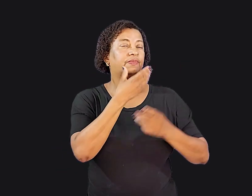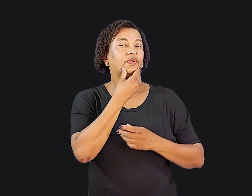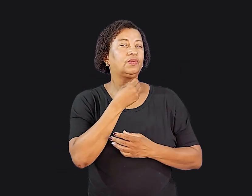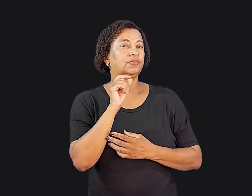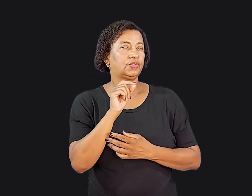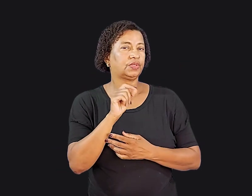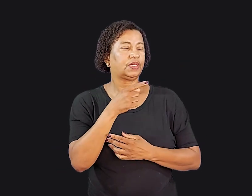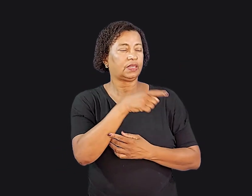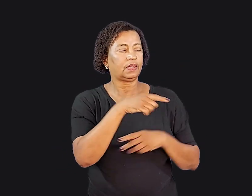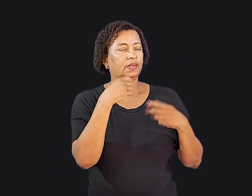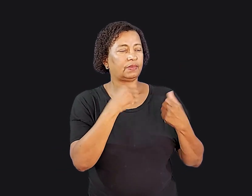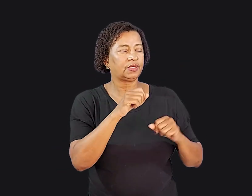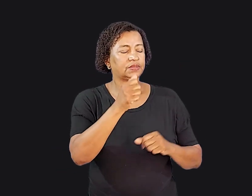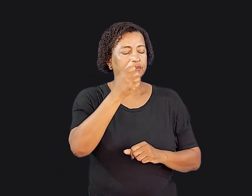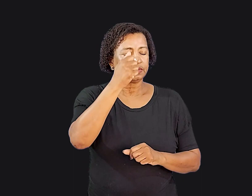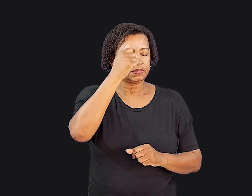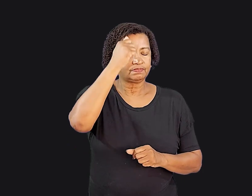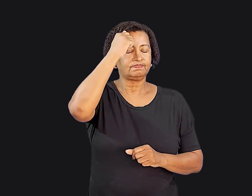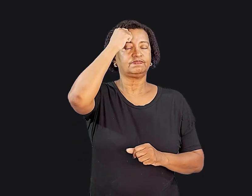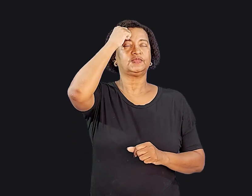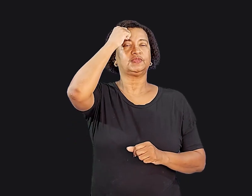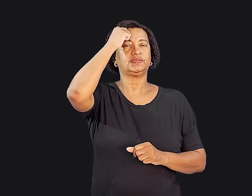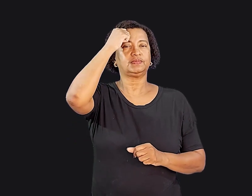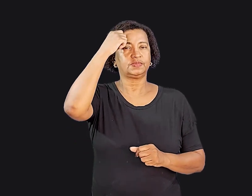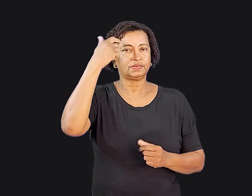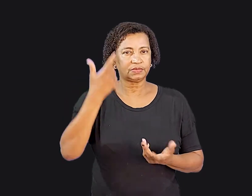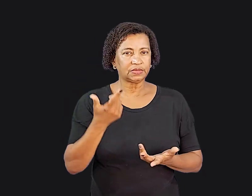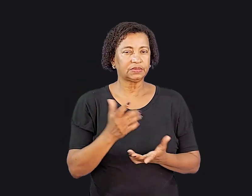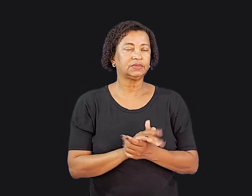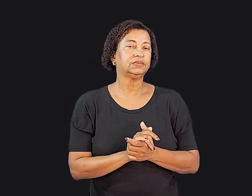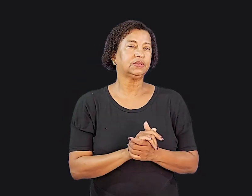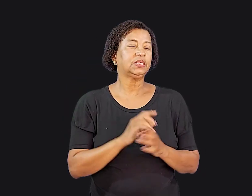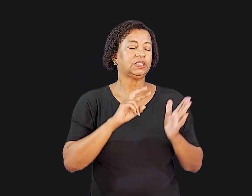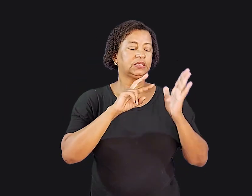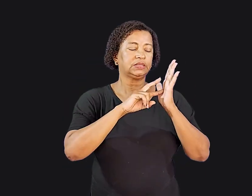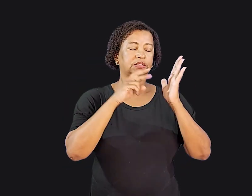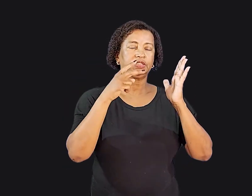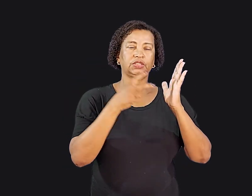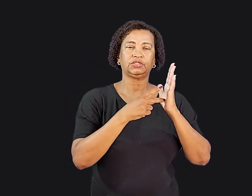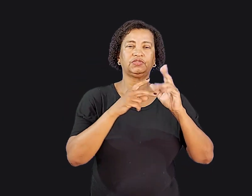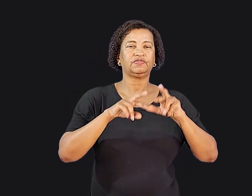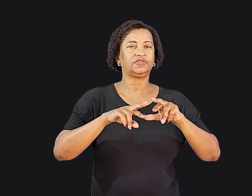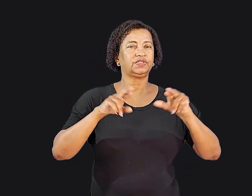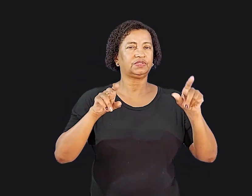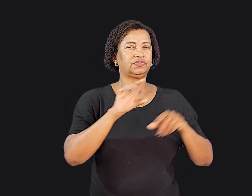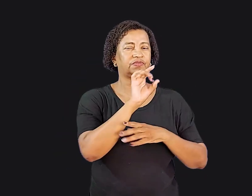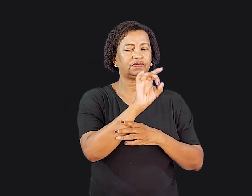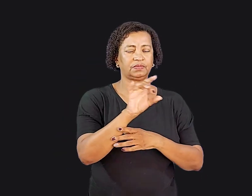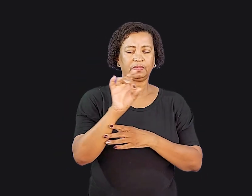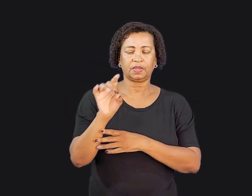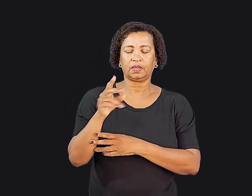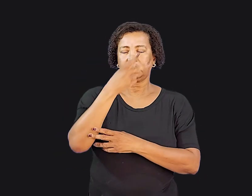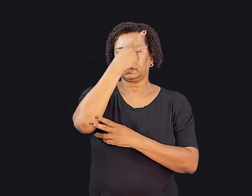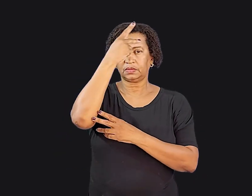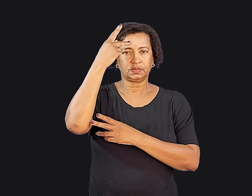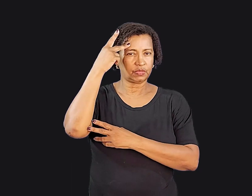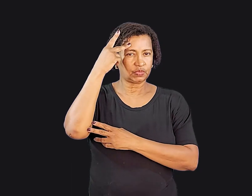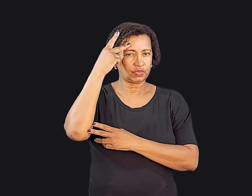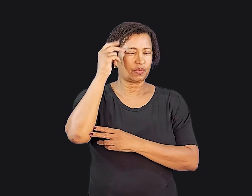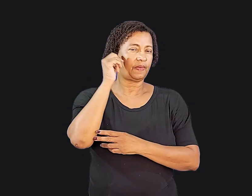homem era que ele deveria se arrepender. Arrepender-se tem um significado diferente para cada pessoa. Para a mulher